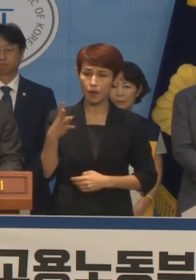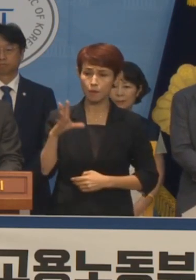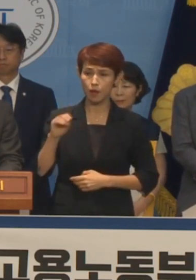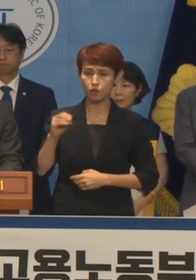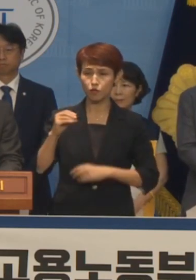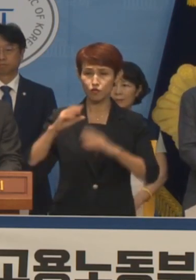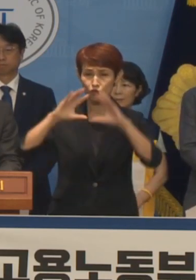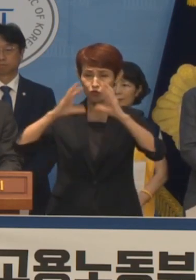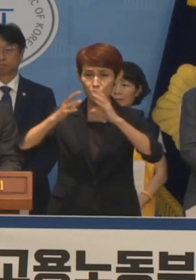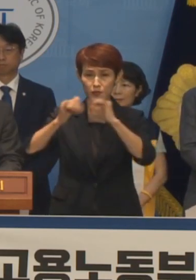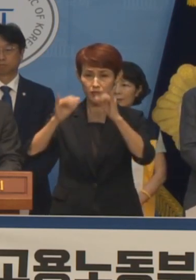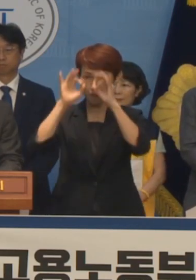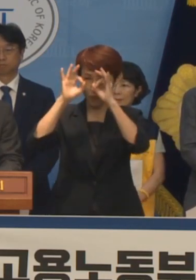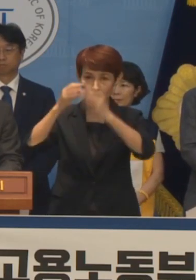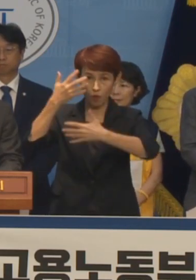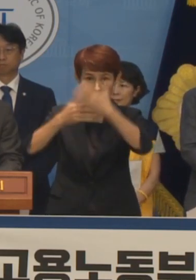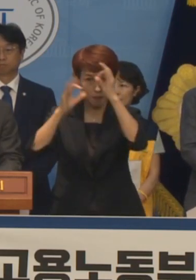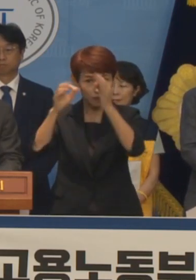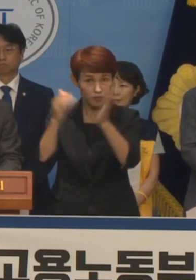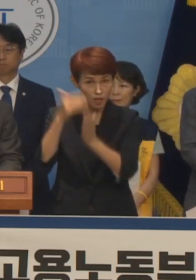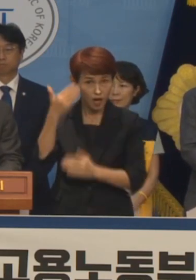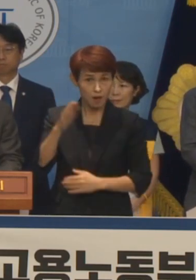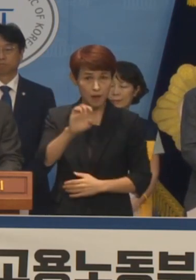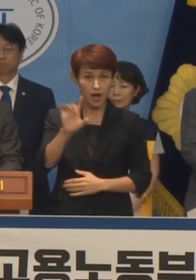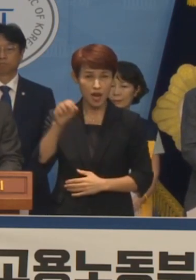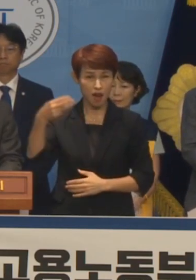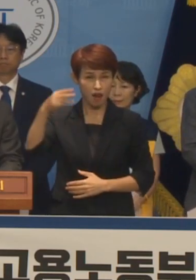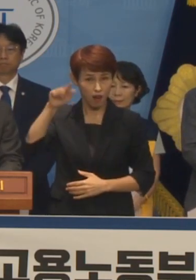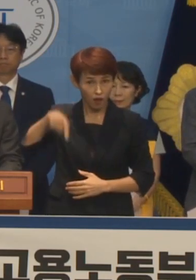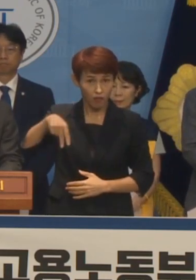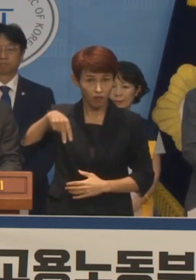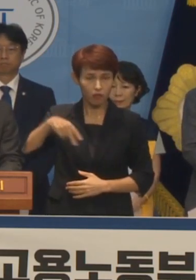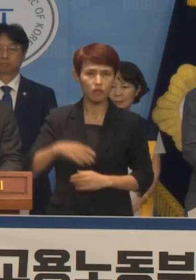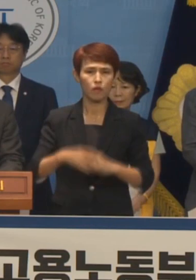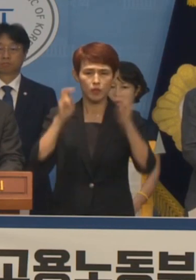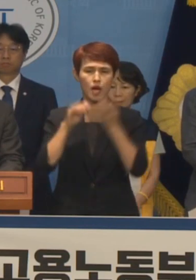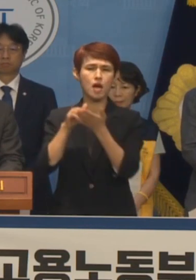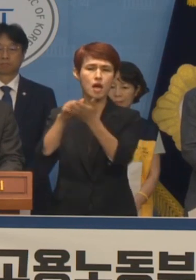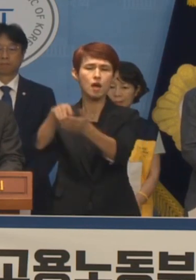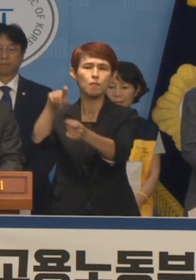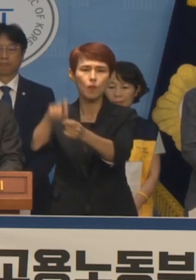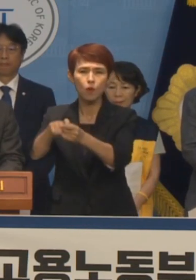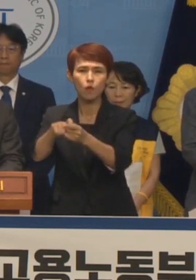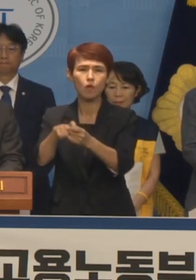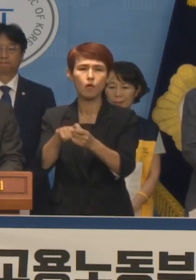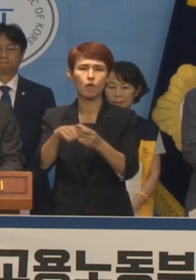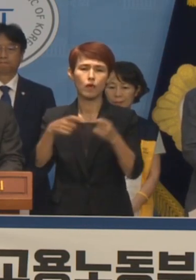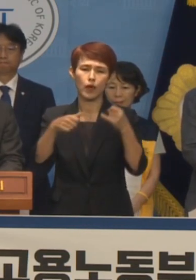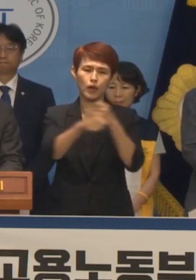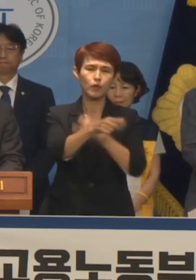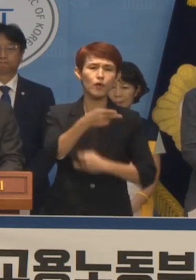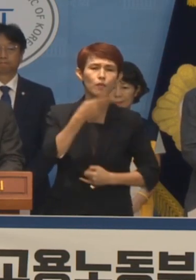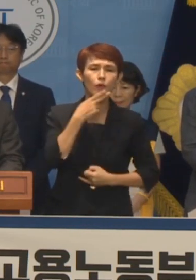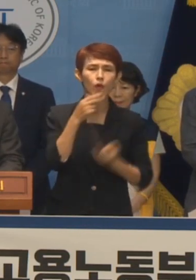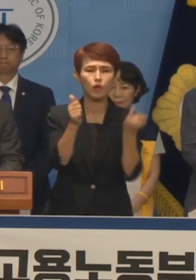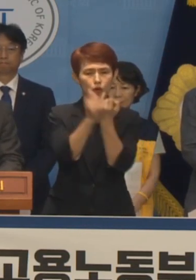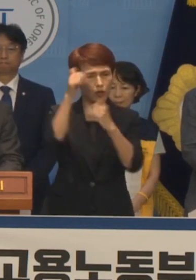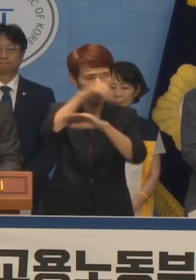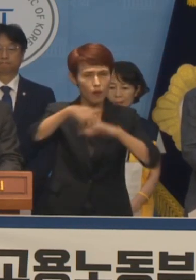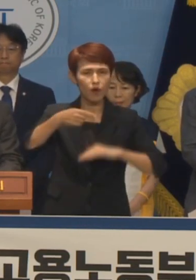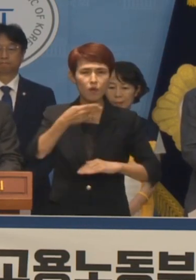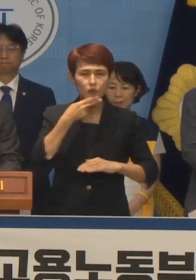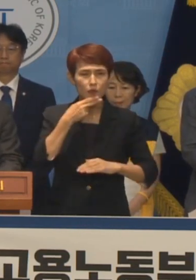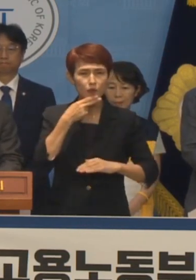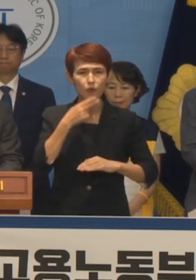영화 파일럿을 보셨습니까? 취업을 위해서 남자친구도 없고 결혼 계획도 없고 난자를